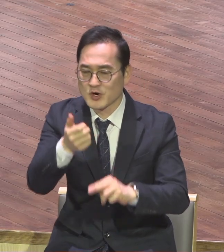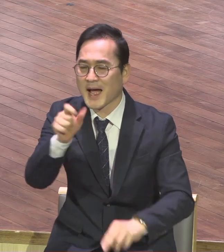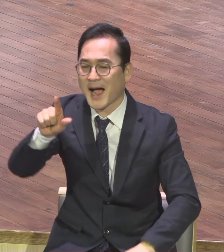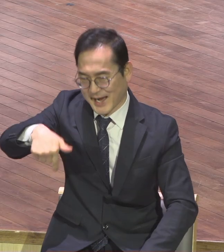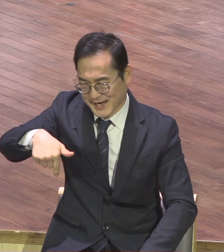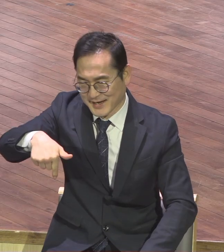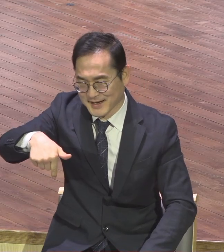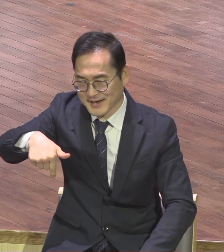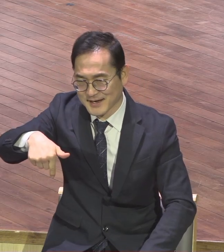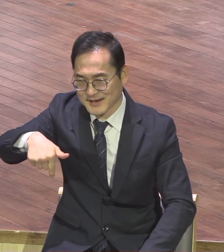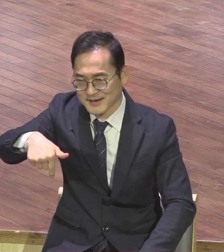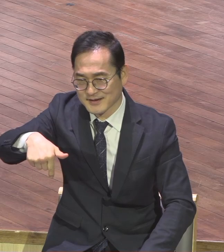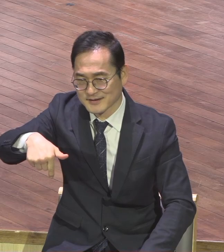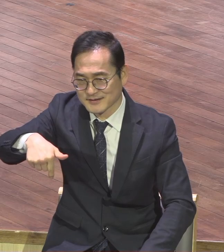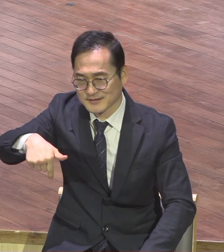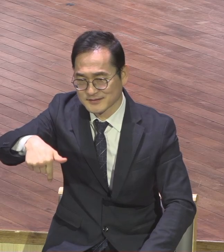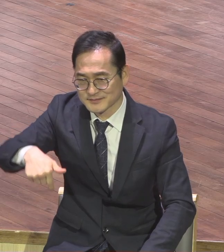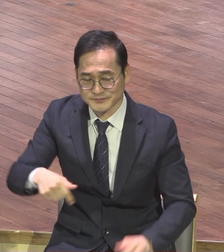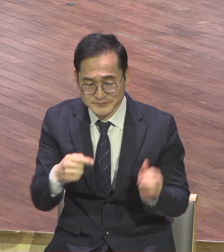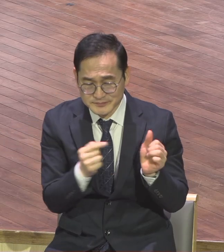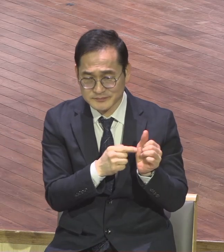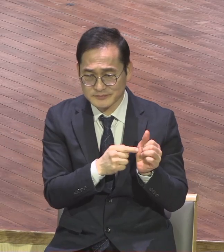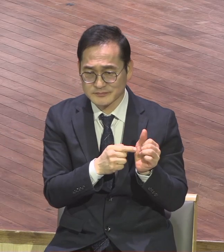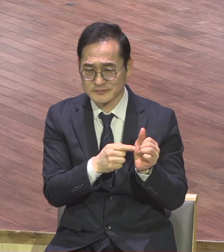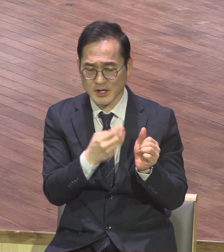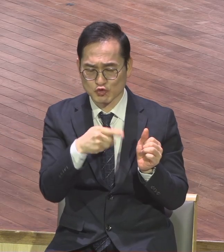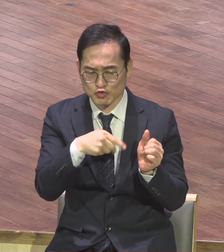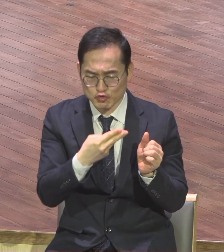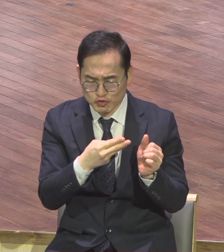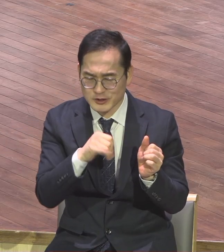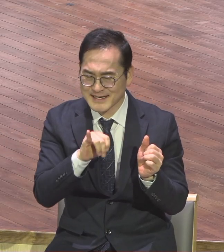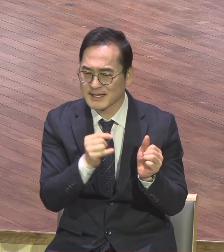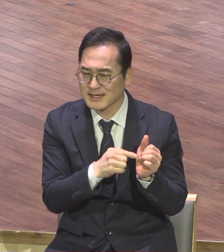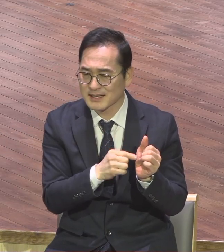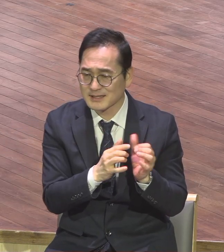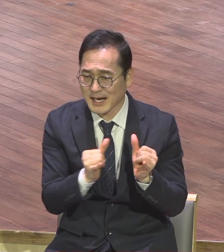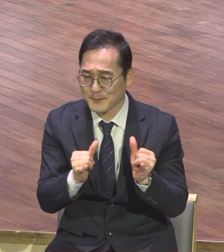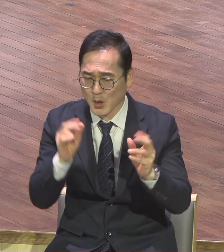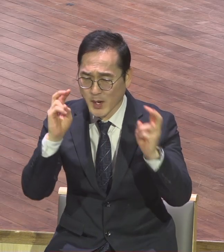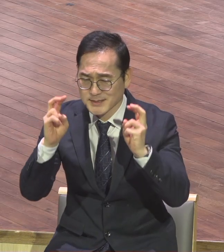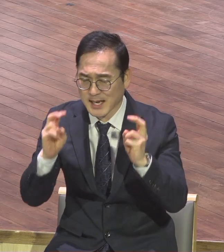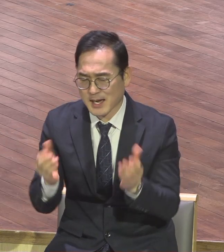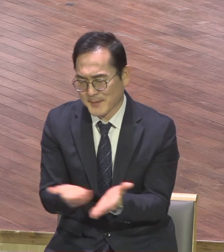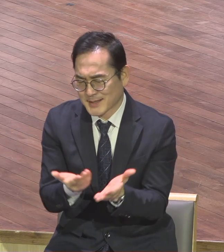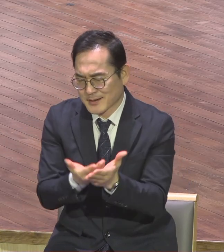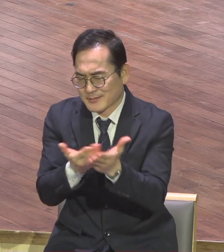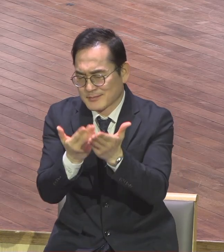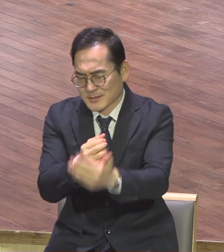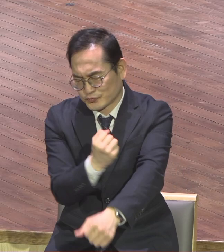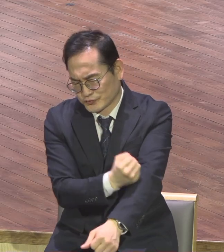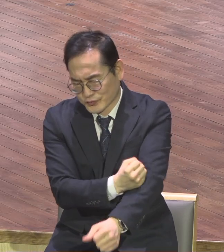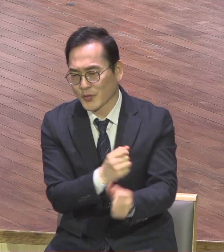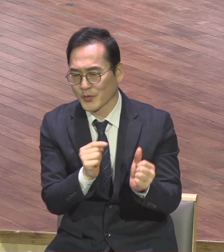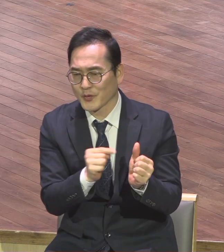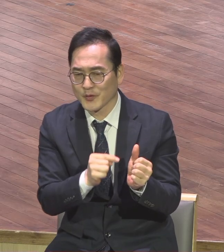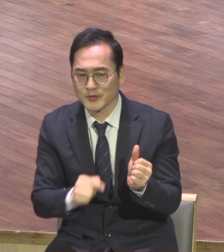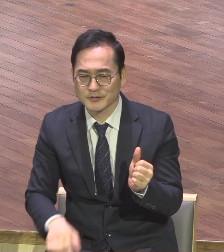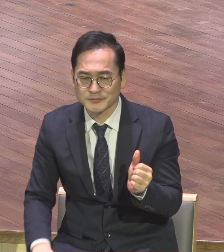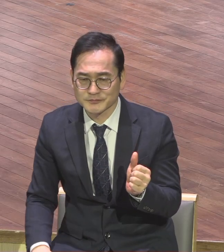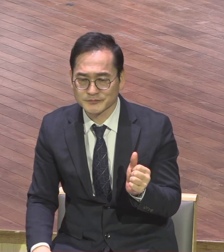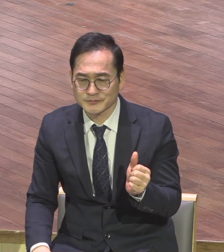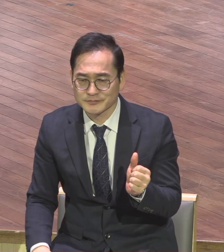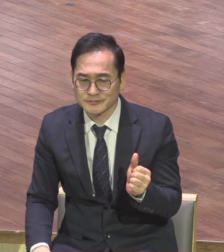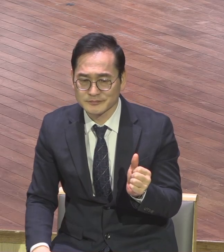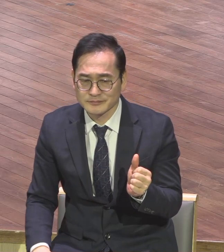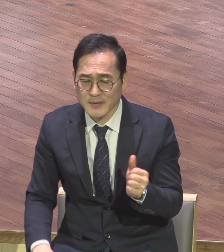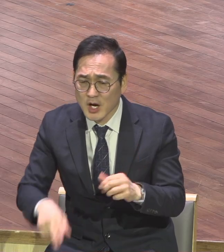룰린은 기프팅 컨설팅 회사 룰린 그룹을 창업해가지고 세계적인 기업으로 그렇게 성장시켰는데 그 노하우가